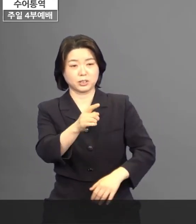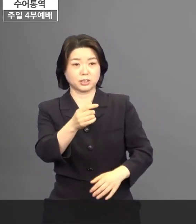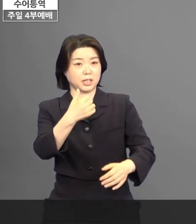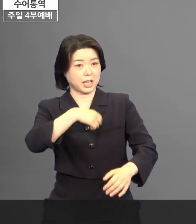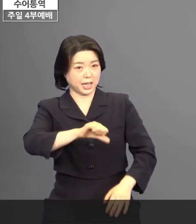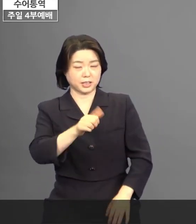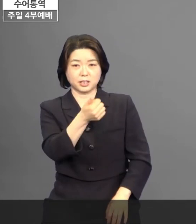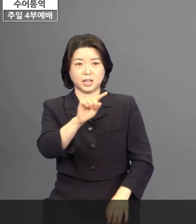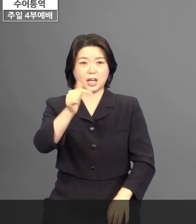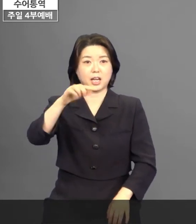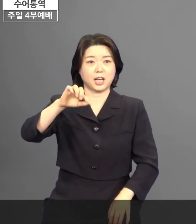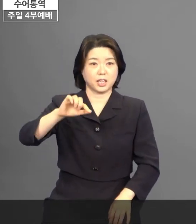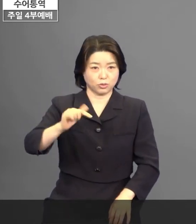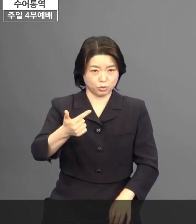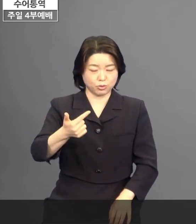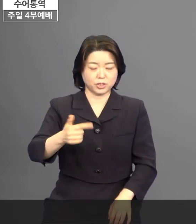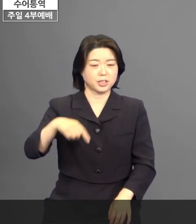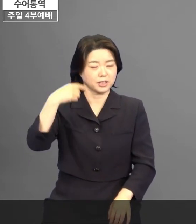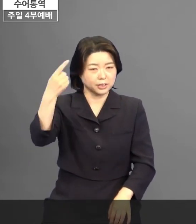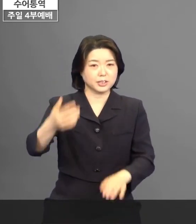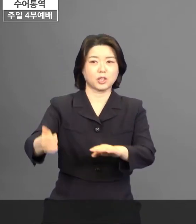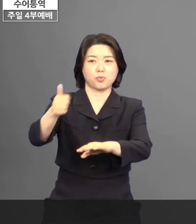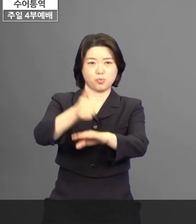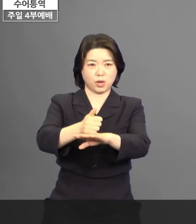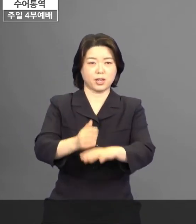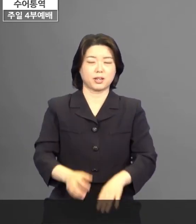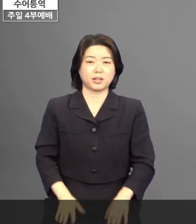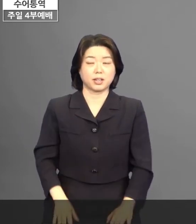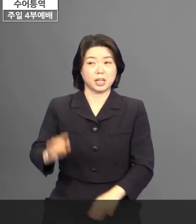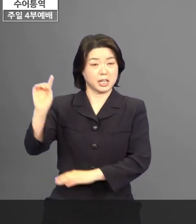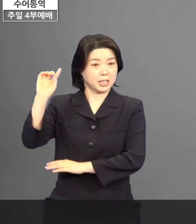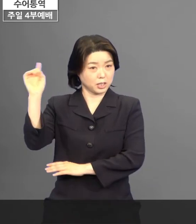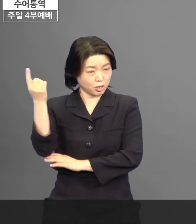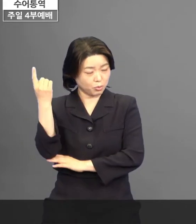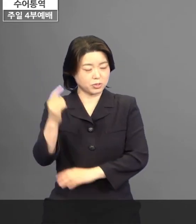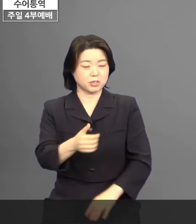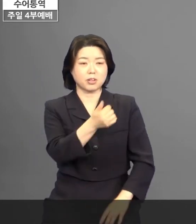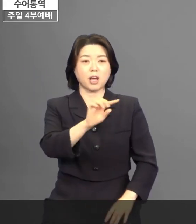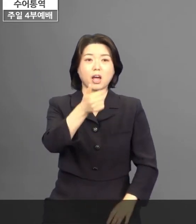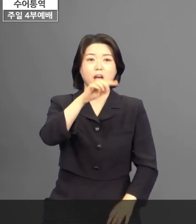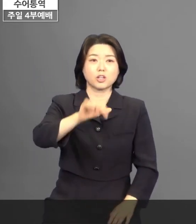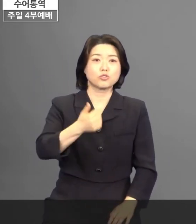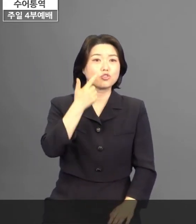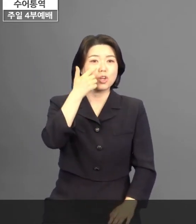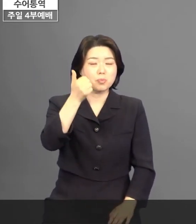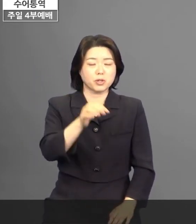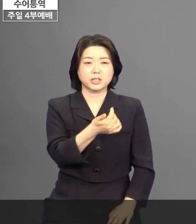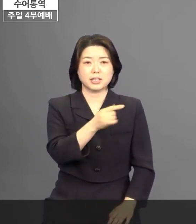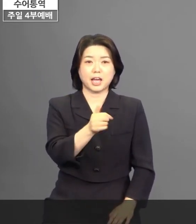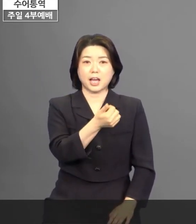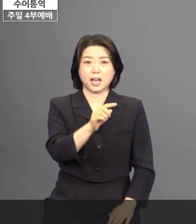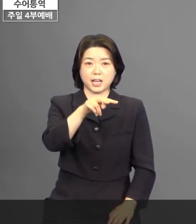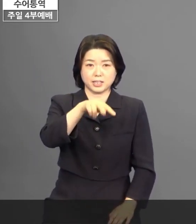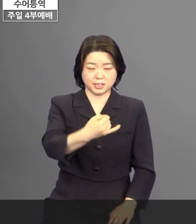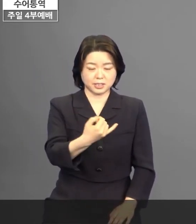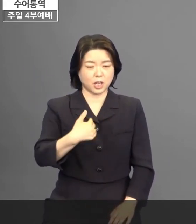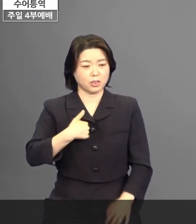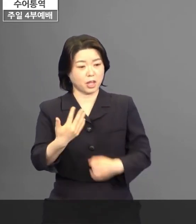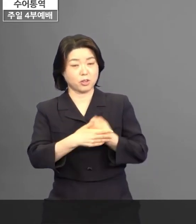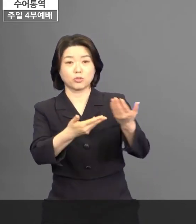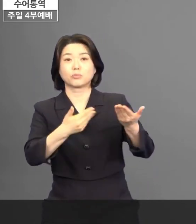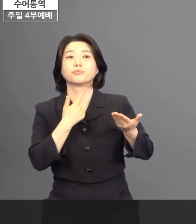한운이 그를 이어서 왕이 되었다. 다윗은 한운의 아버지 나하스가 나에게 은혜를